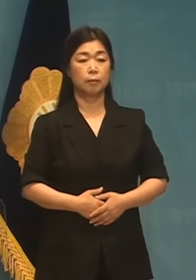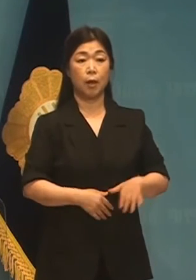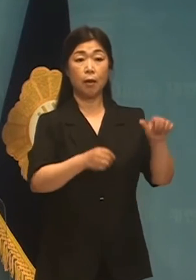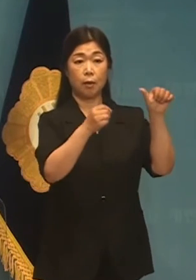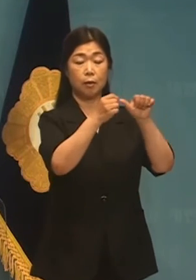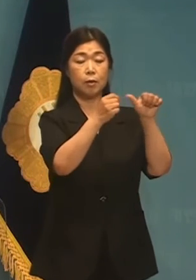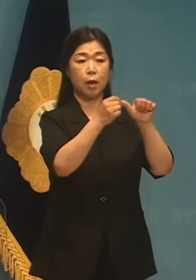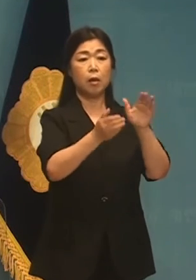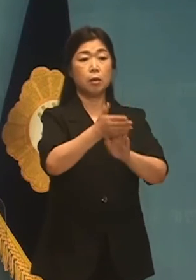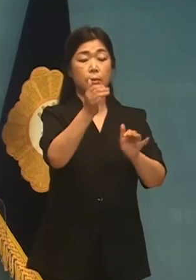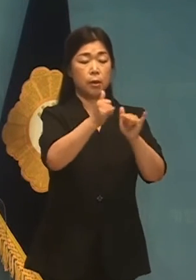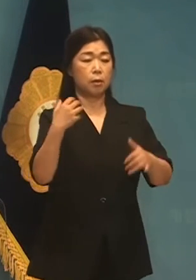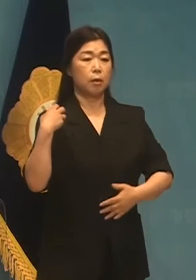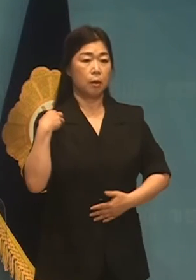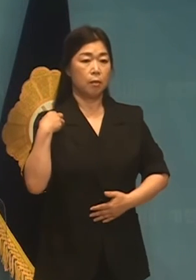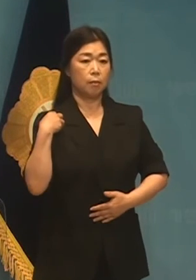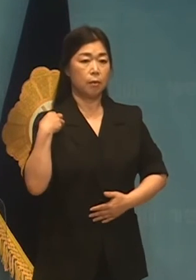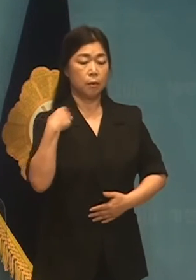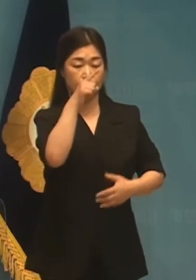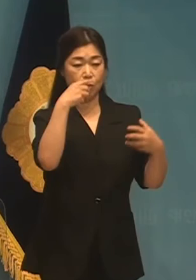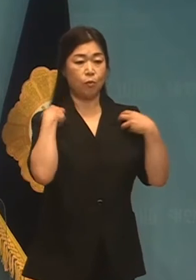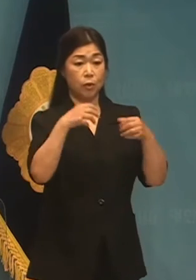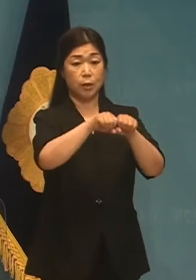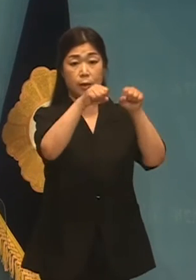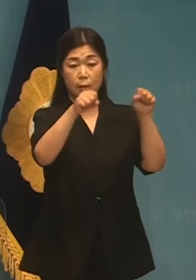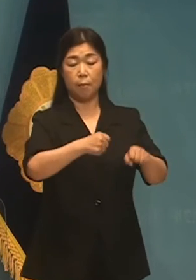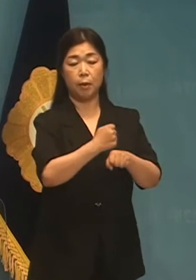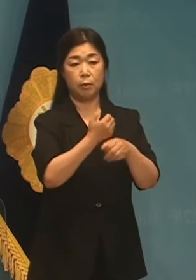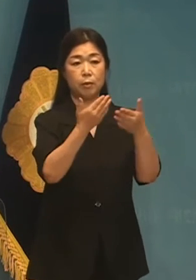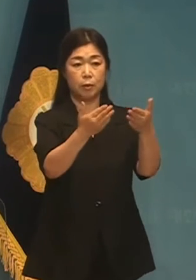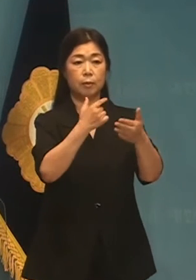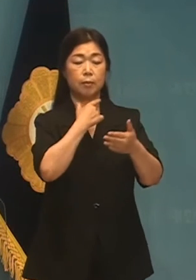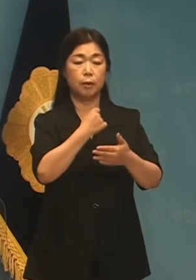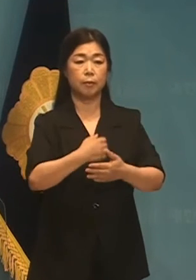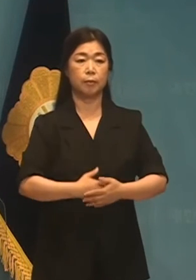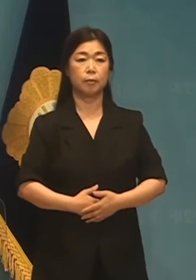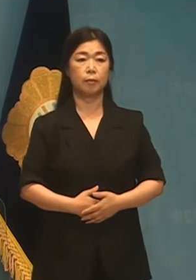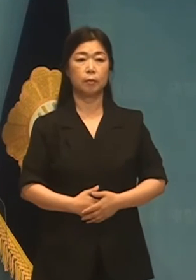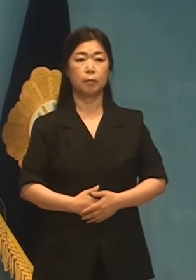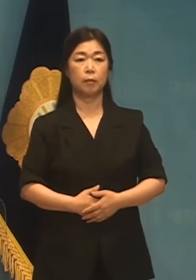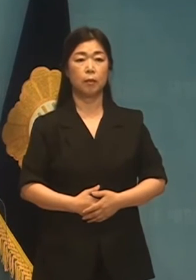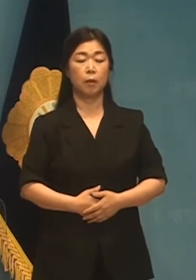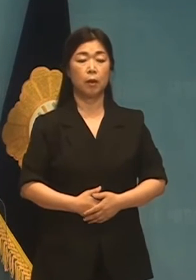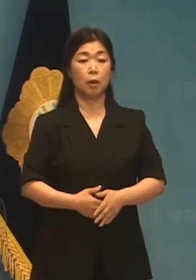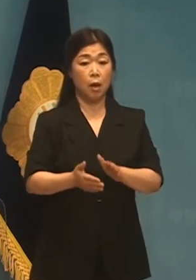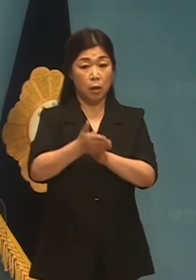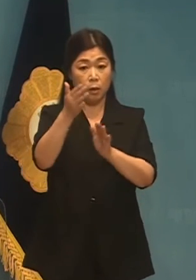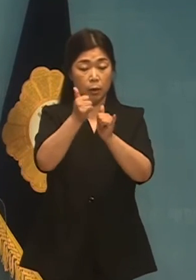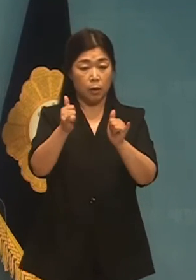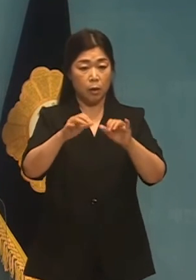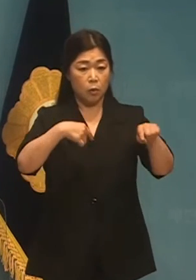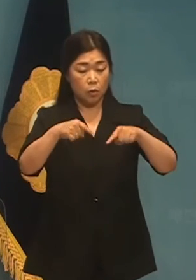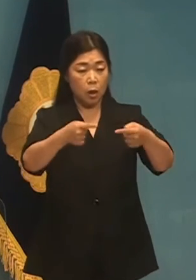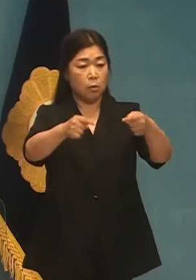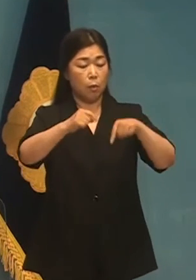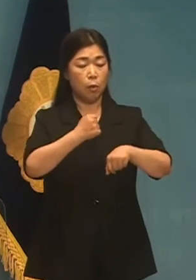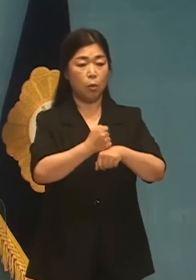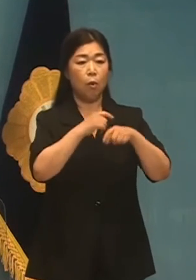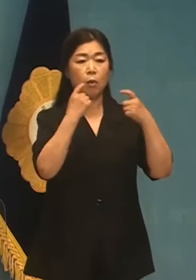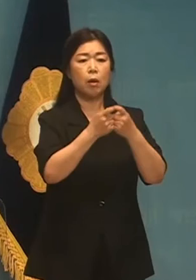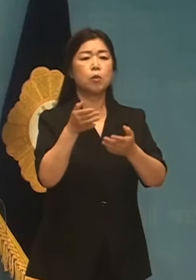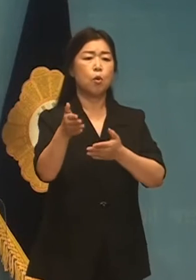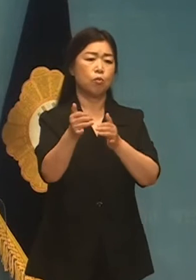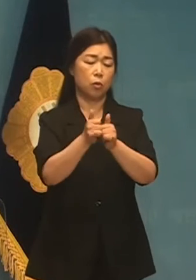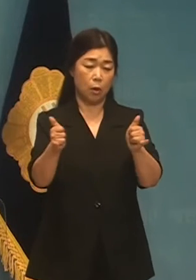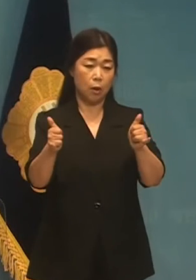다섯째, 시민 주도의 거버넌스 시스템을 만들겠습니다. 시민들이 국정에 참여하고 민간의